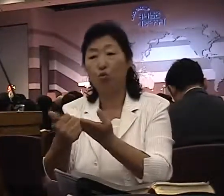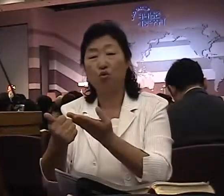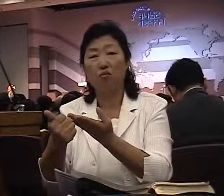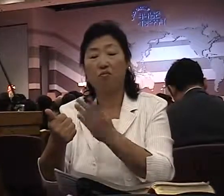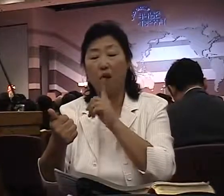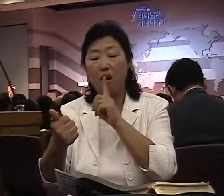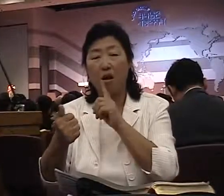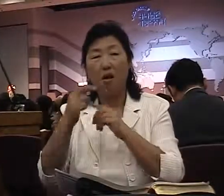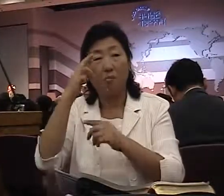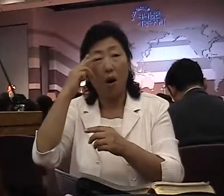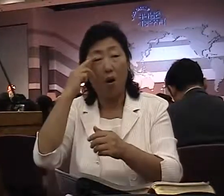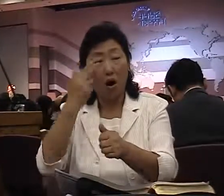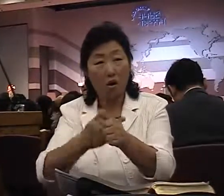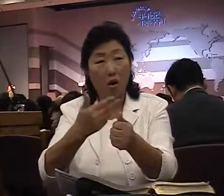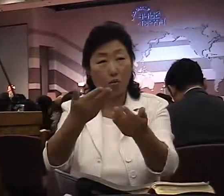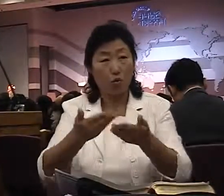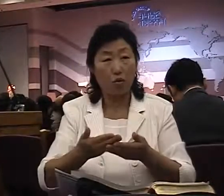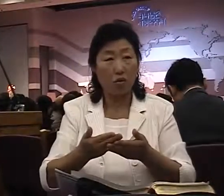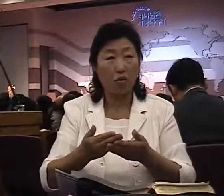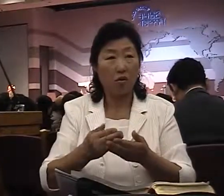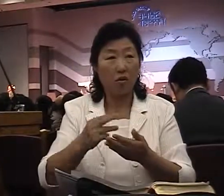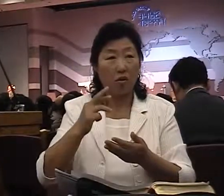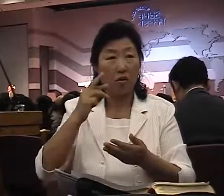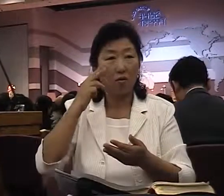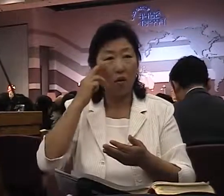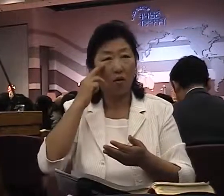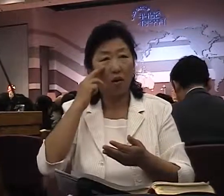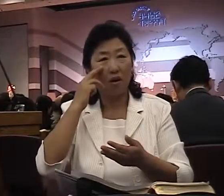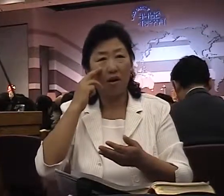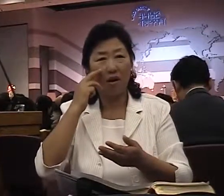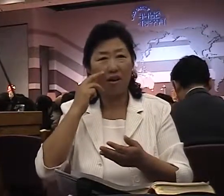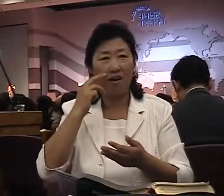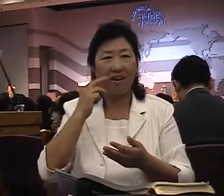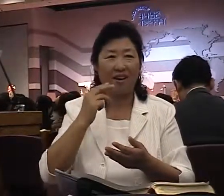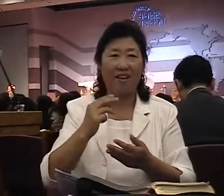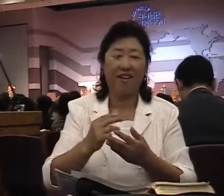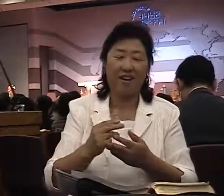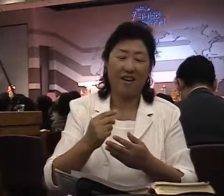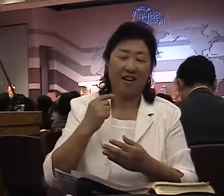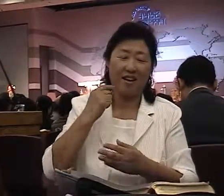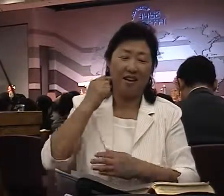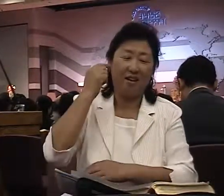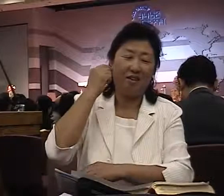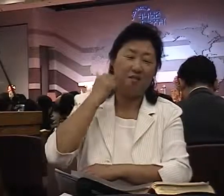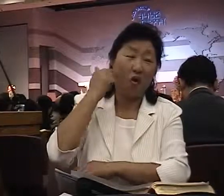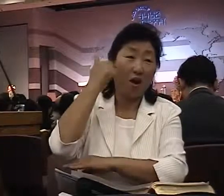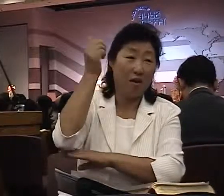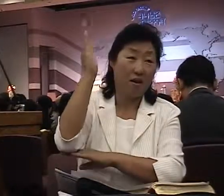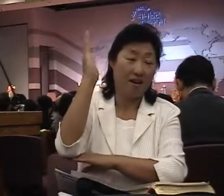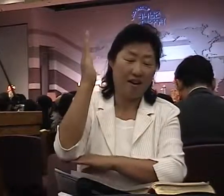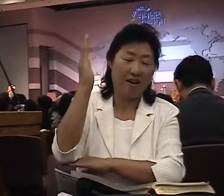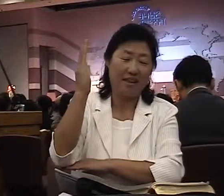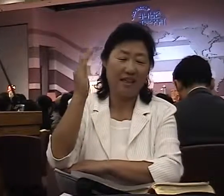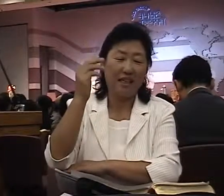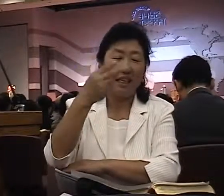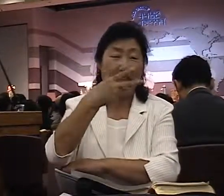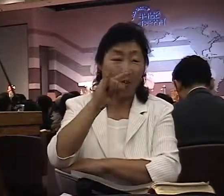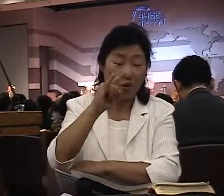바울을 통해 주신 말씀이죠. 바울이 가졌던 믿음을 그 목회자, 젊은 목회자 디모데에게 전수하였고, 디모데는 또한